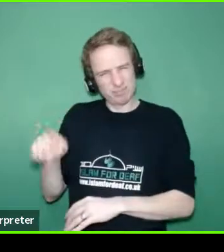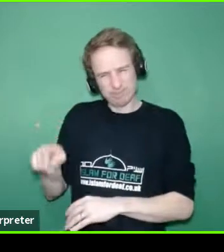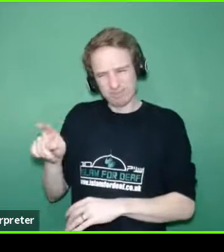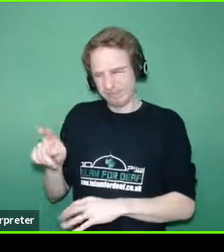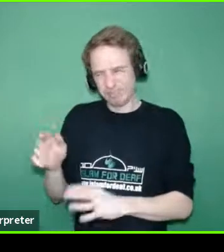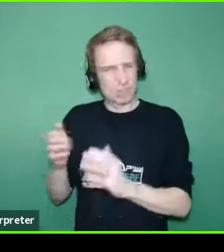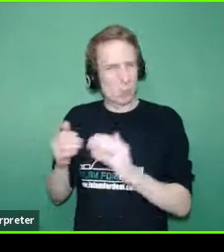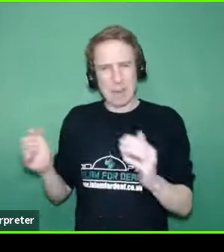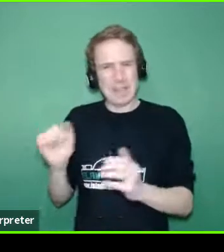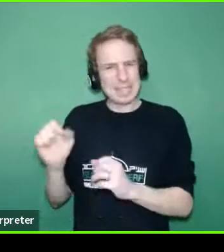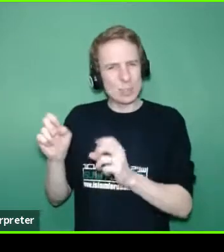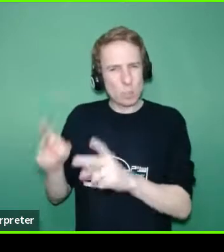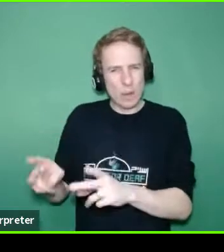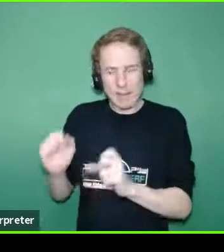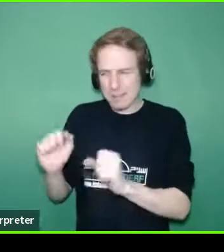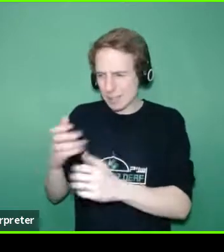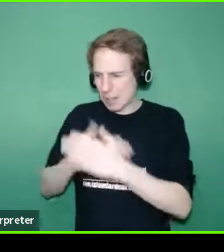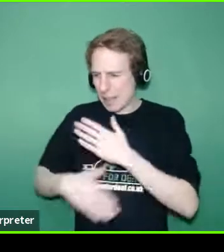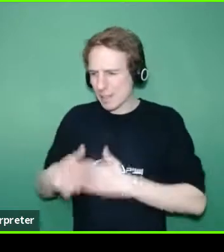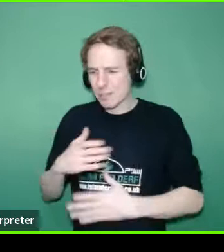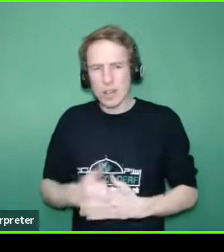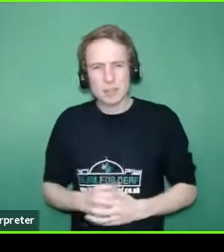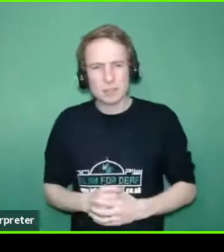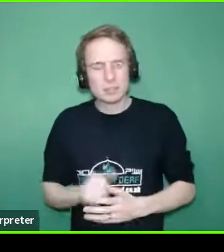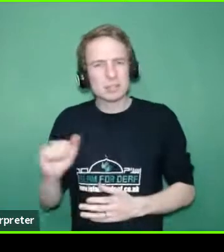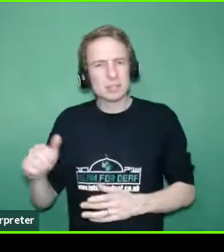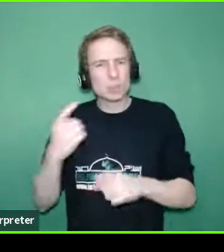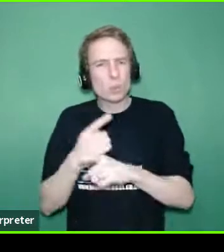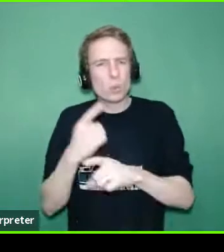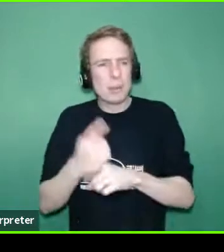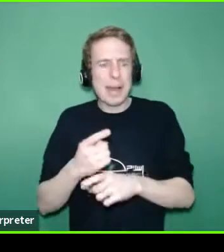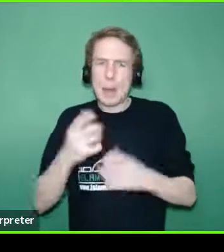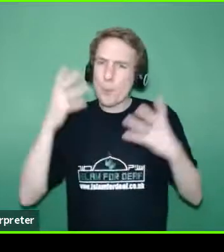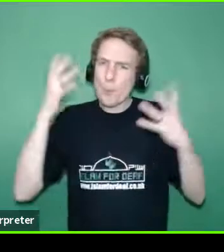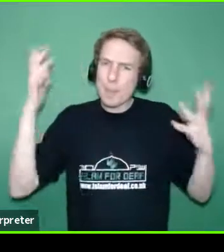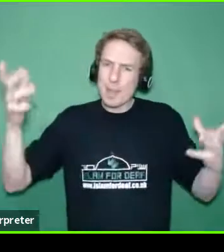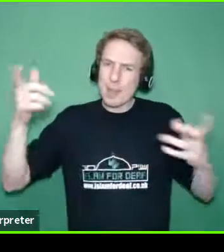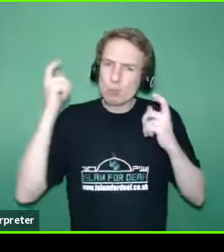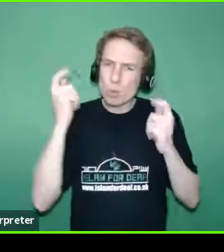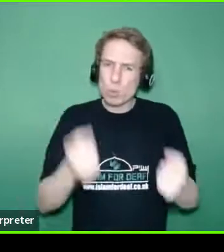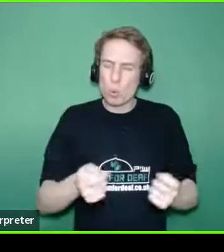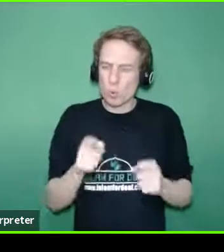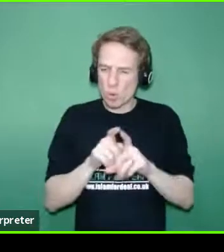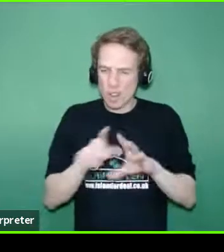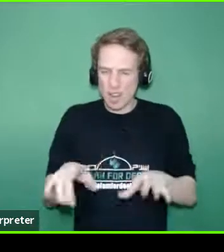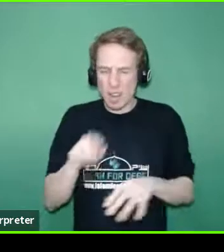ways that he would talk about such rewards in such a manner.